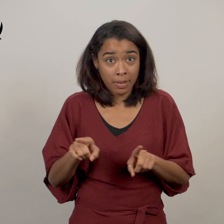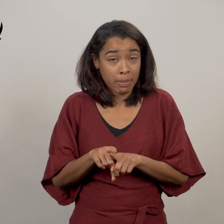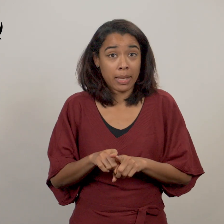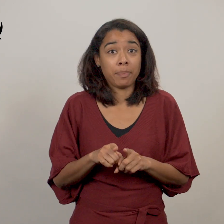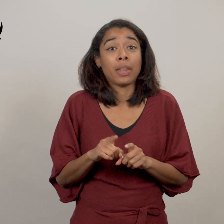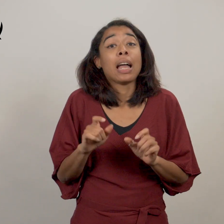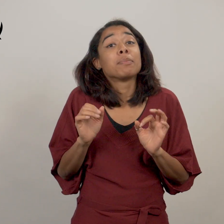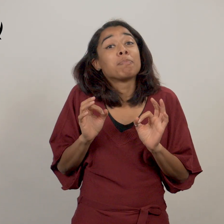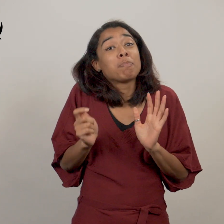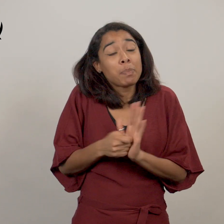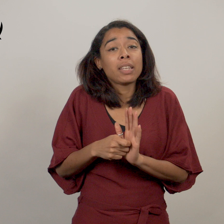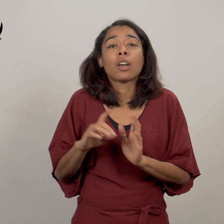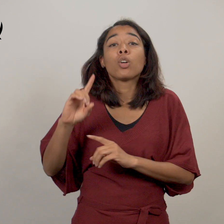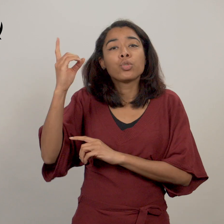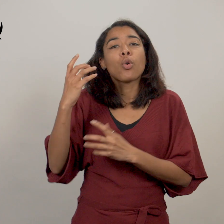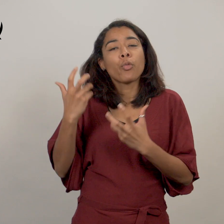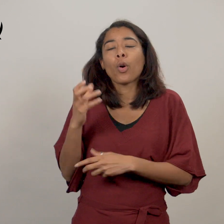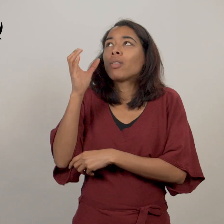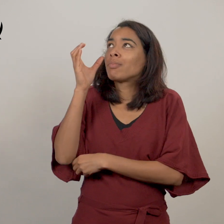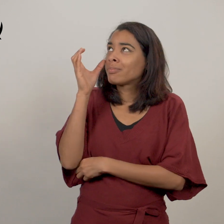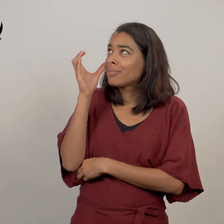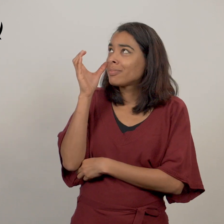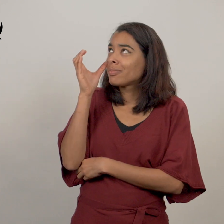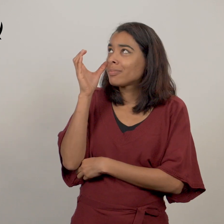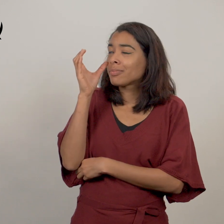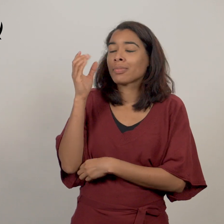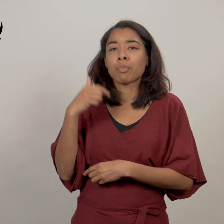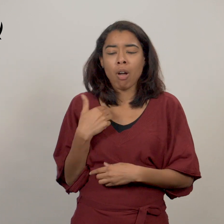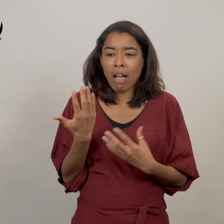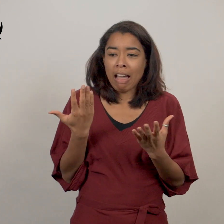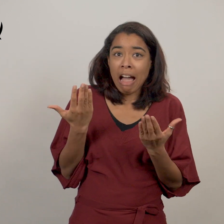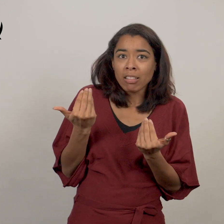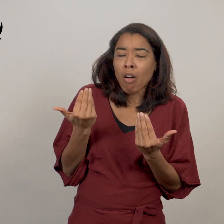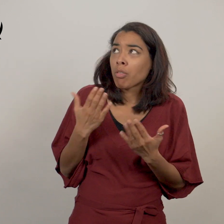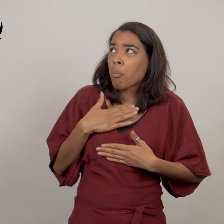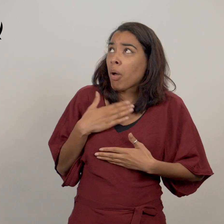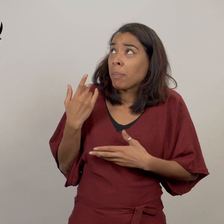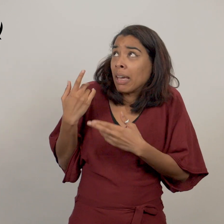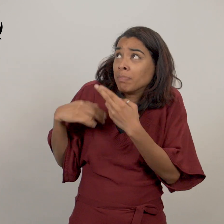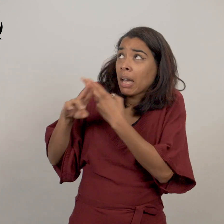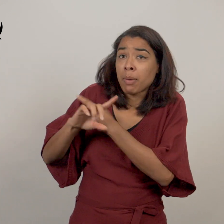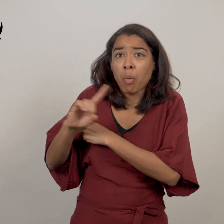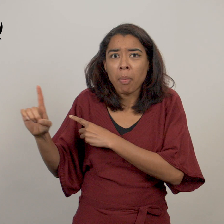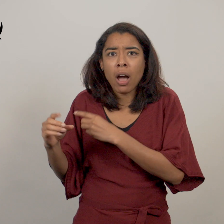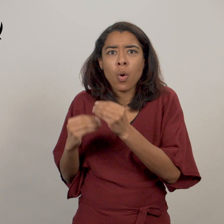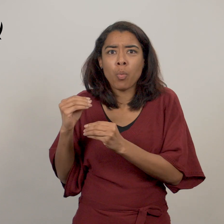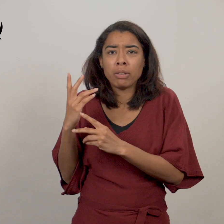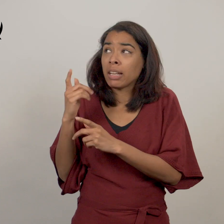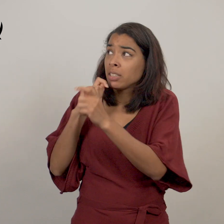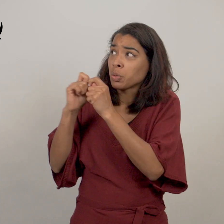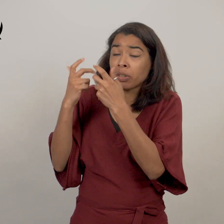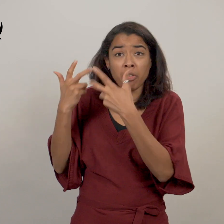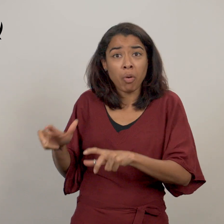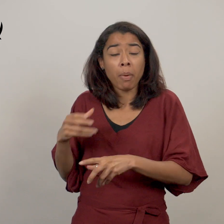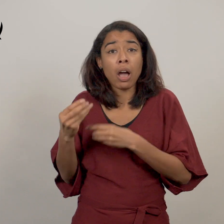même peur lorsque je prenais du temps avec Dieu pour l'écouter. Oui, j'avais peur d'attendre et de ne rien entendre. Je pensais qu'il ne voulait pas me